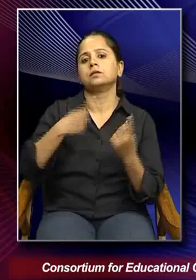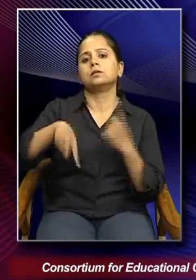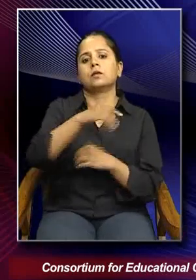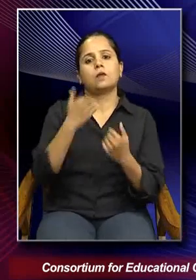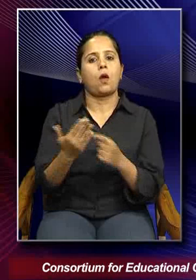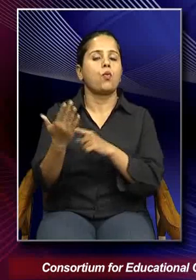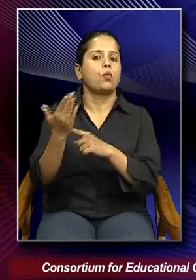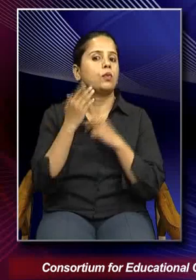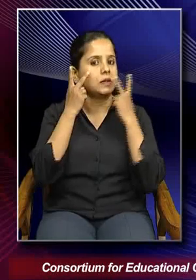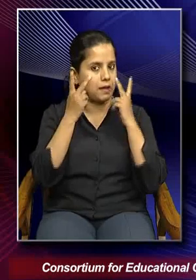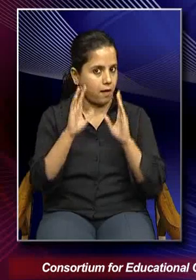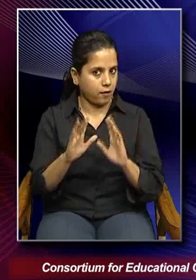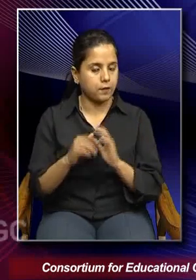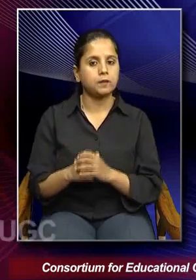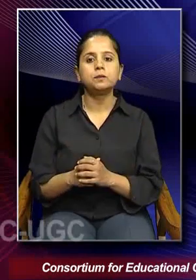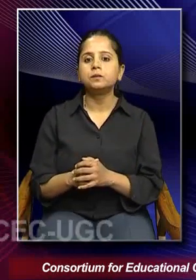उपस्थित होते